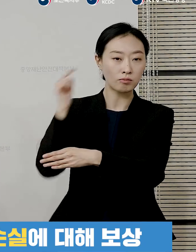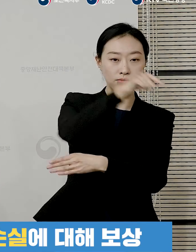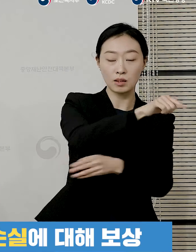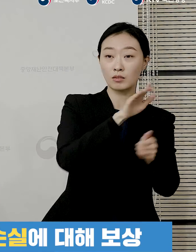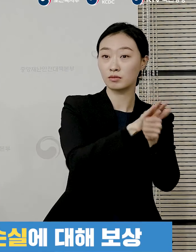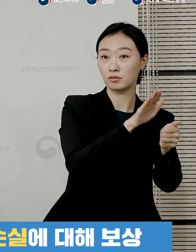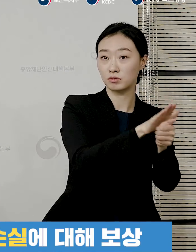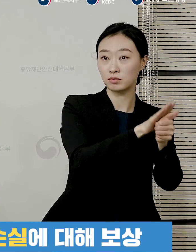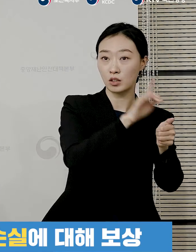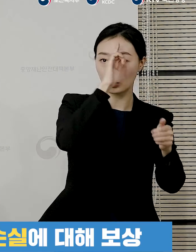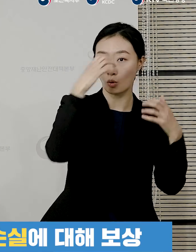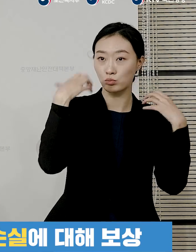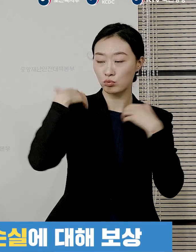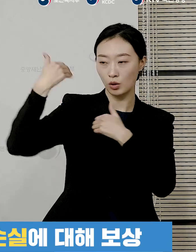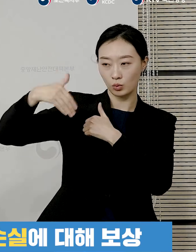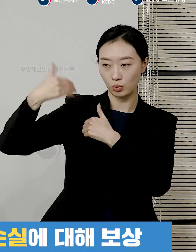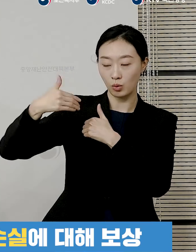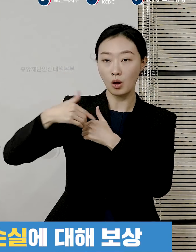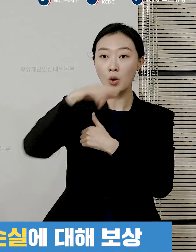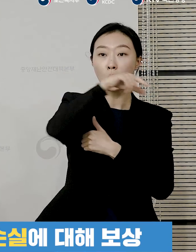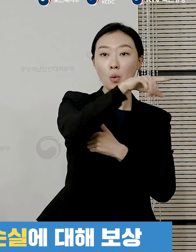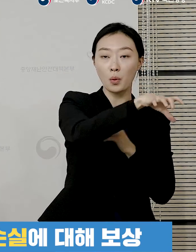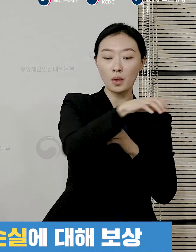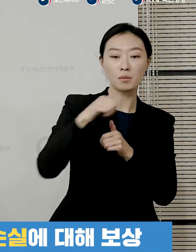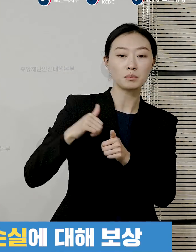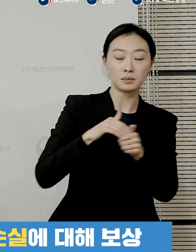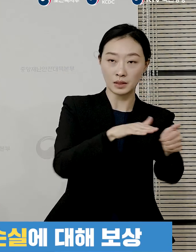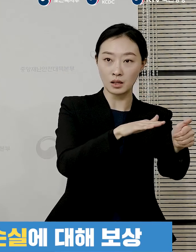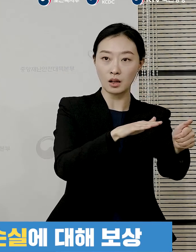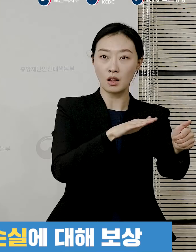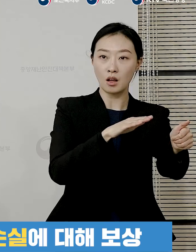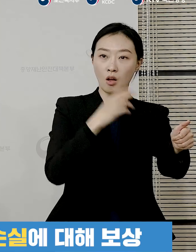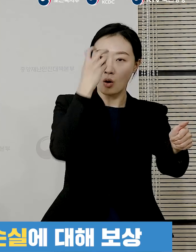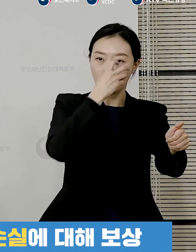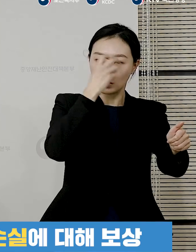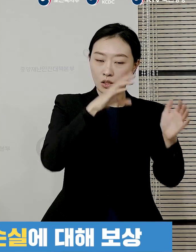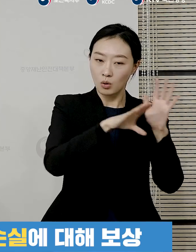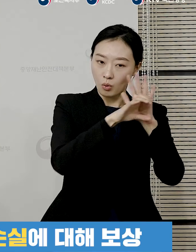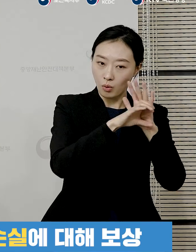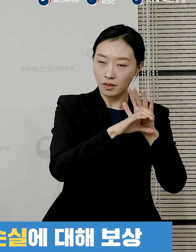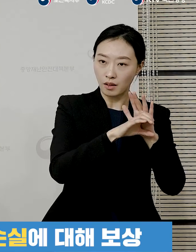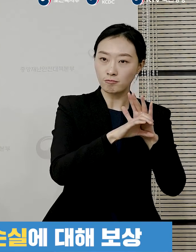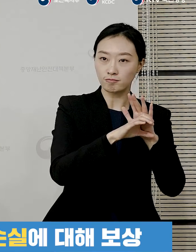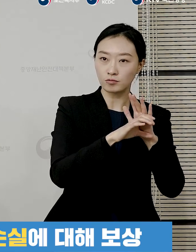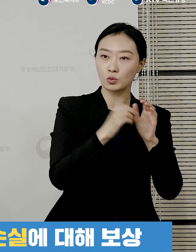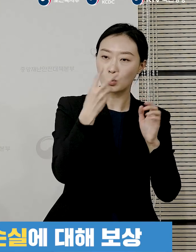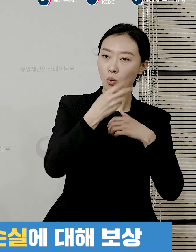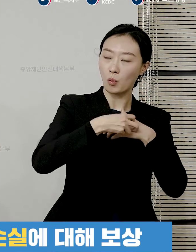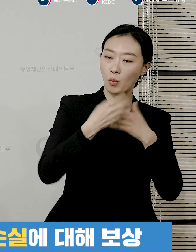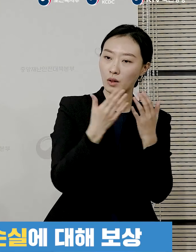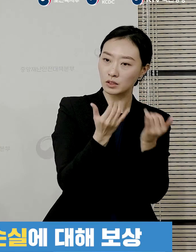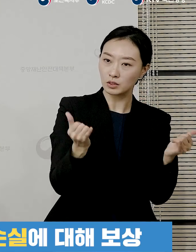지자체가 요청하는 곳에서 검체 채취나 환자 진료에 임하시게 됩니다. 그에 따라서